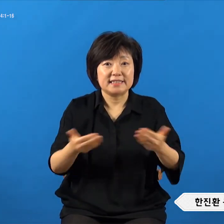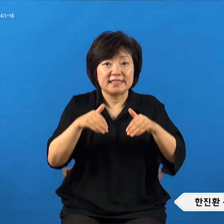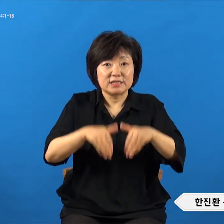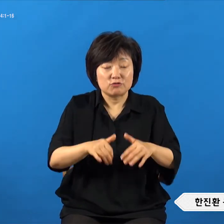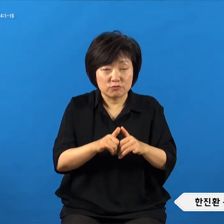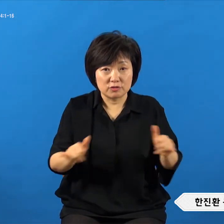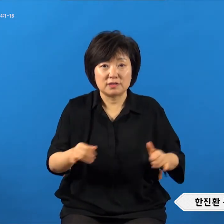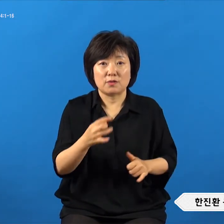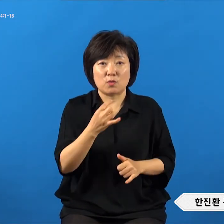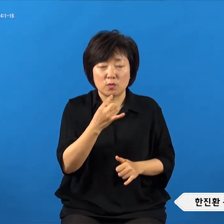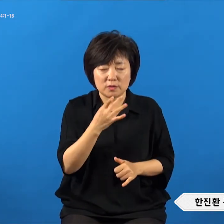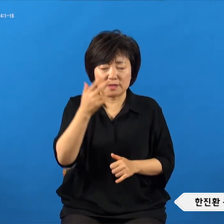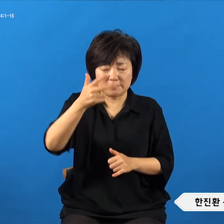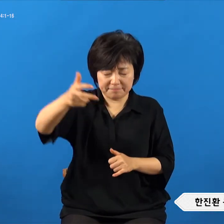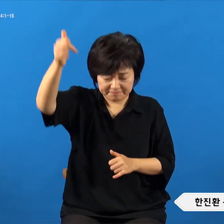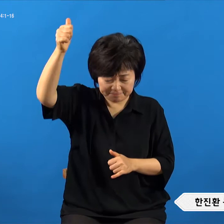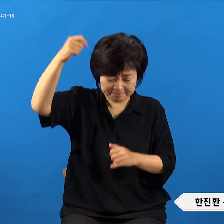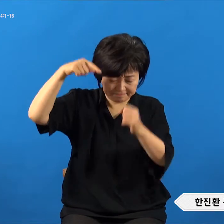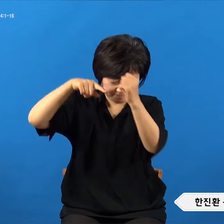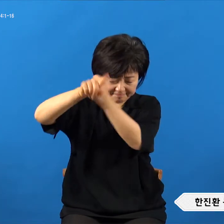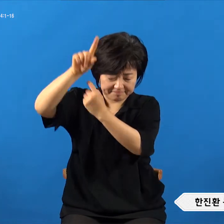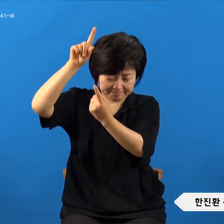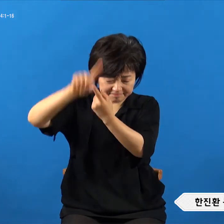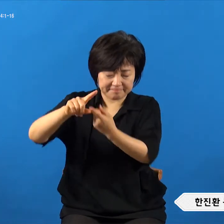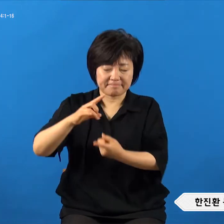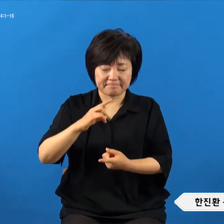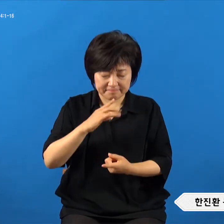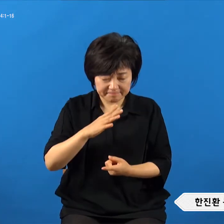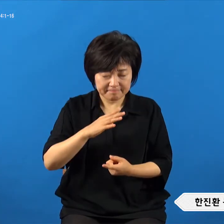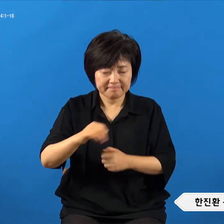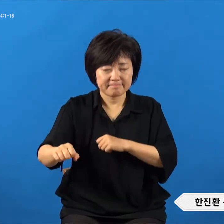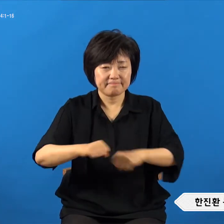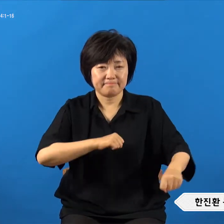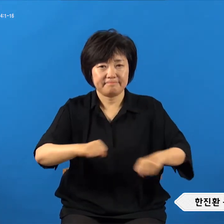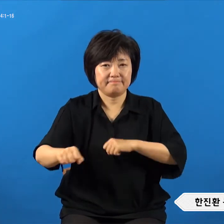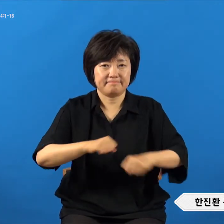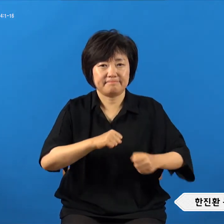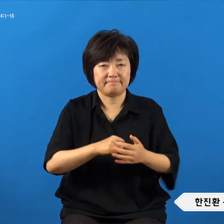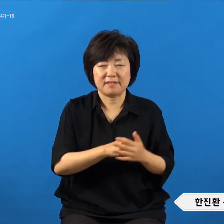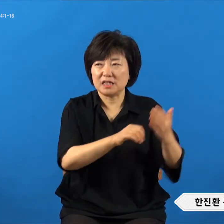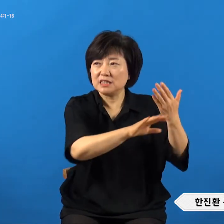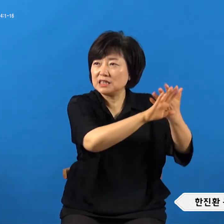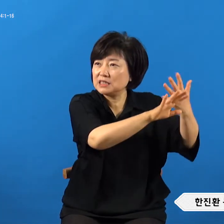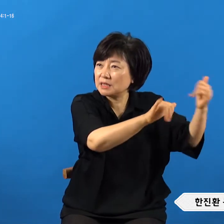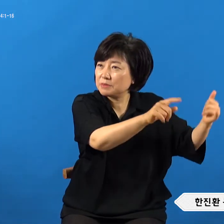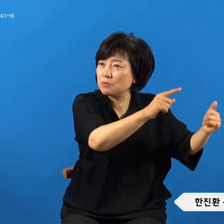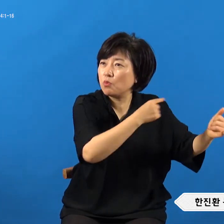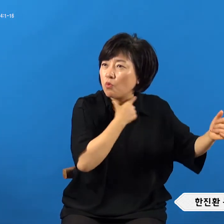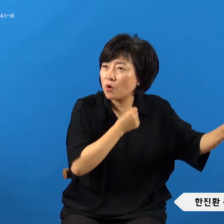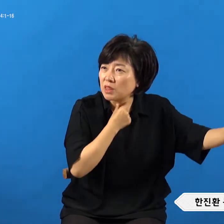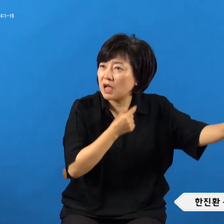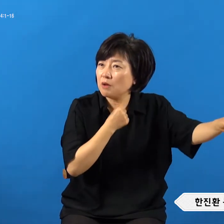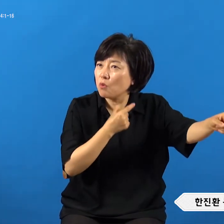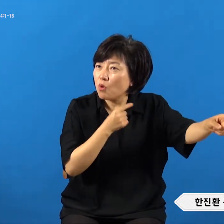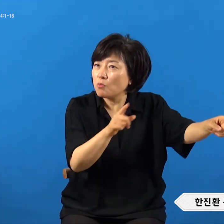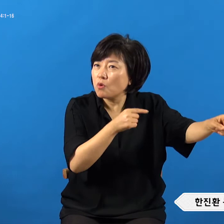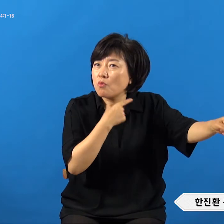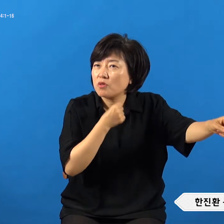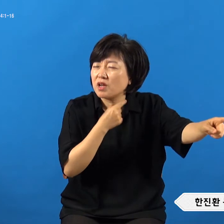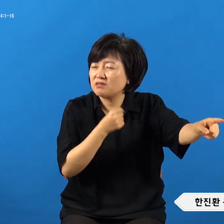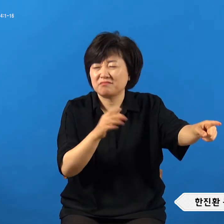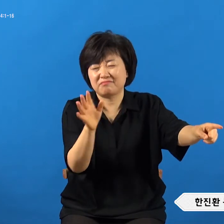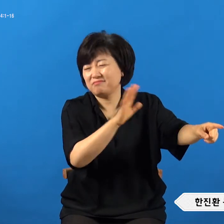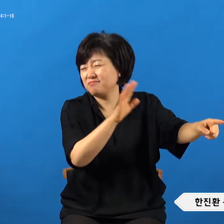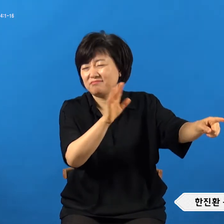일꾼은 오직 주님의 뜻대로만 움직여야 합니다. 사람들이 뭘 원하는가, 교인들 다수가